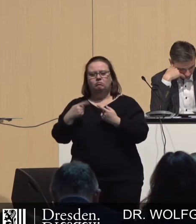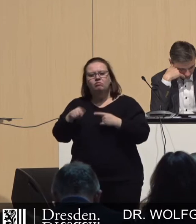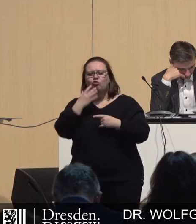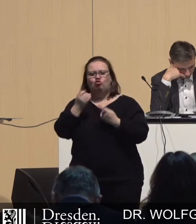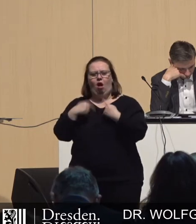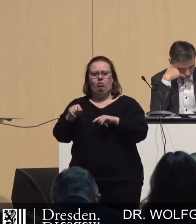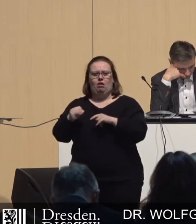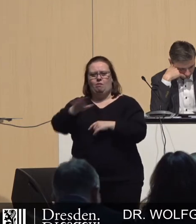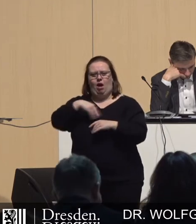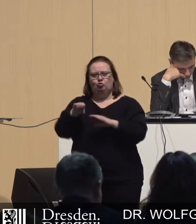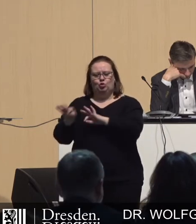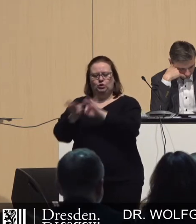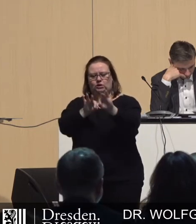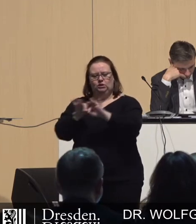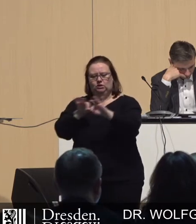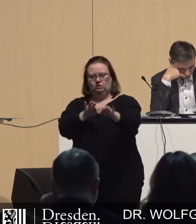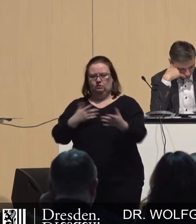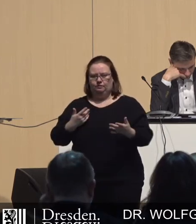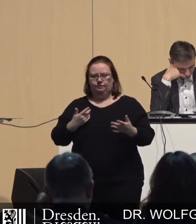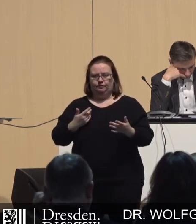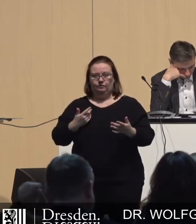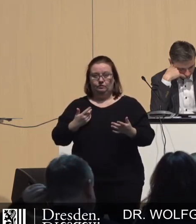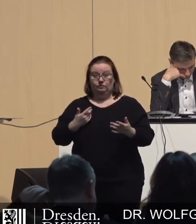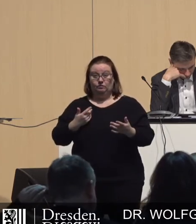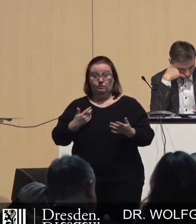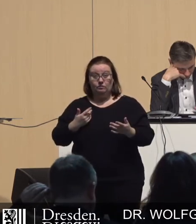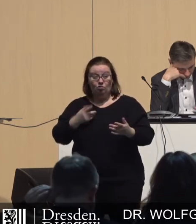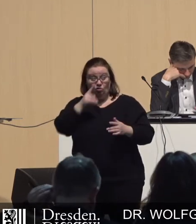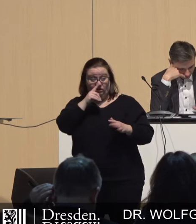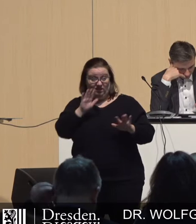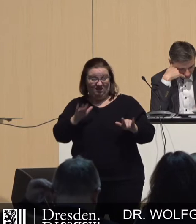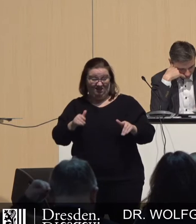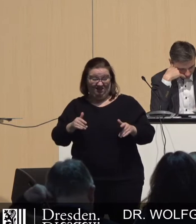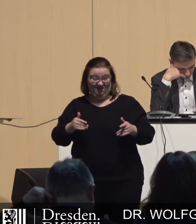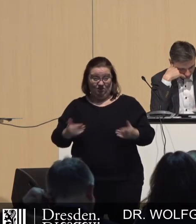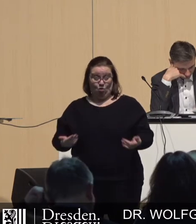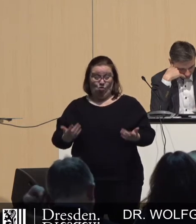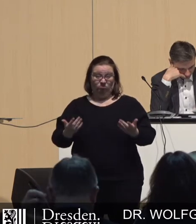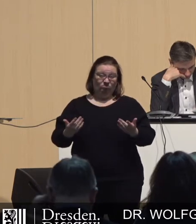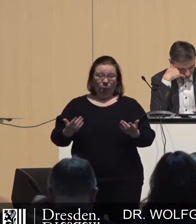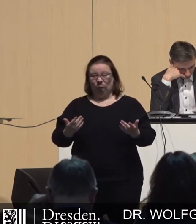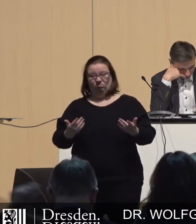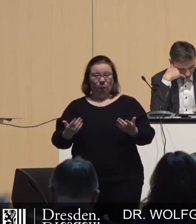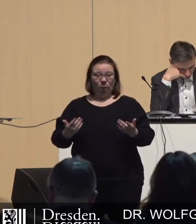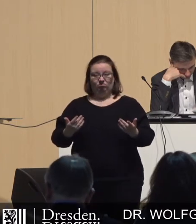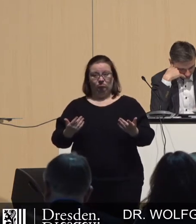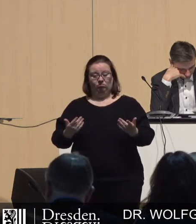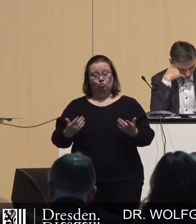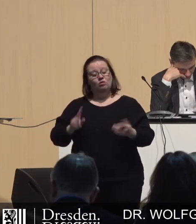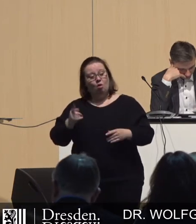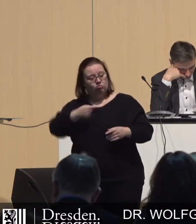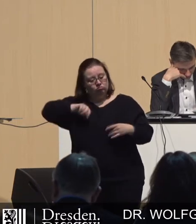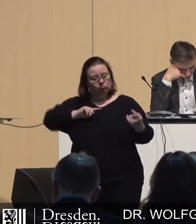darunter vorstellen. Und wenn das so ist, dann müssen wir, oder wir haben auch